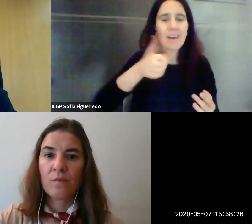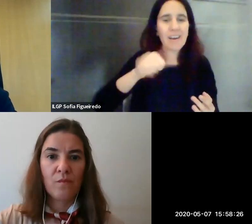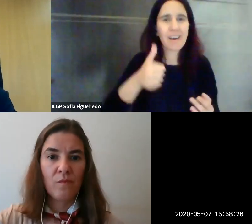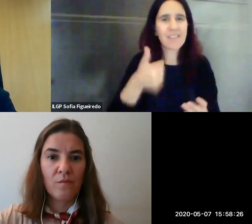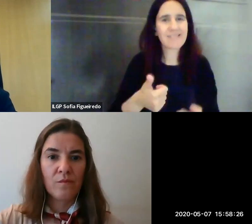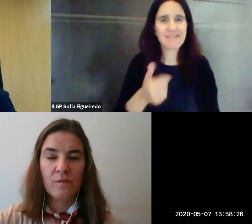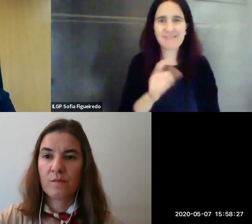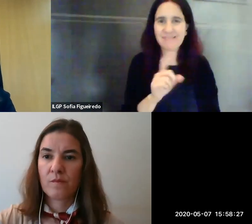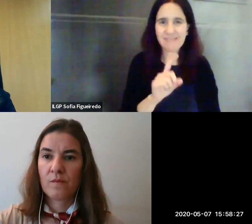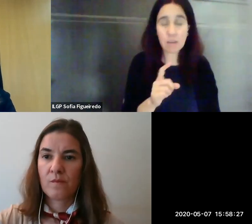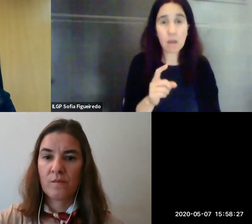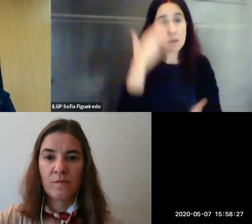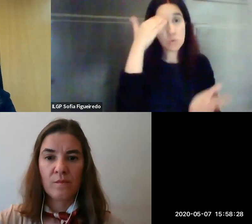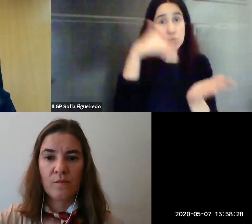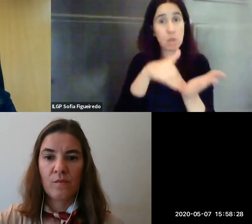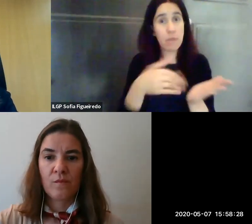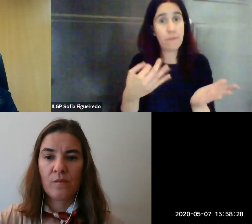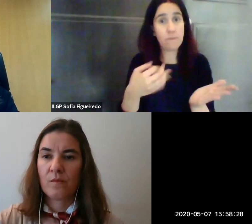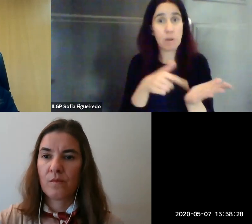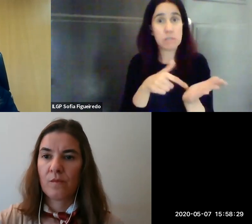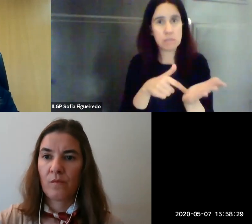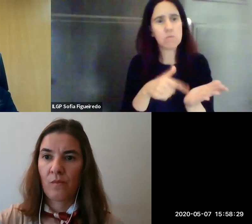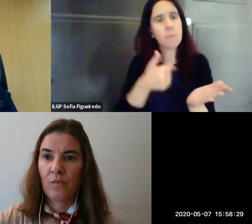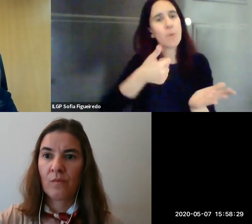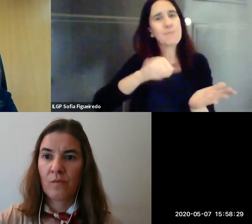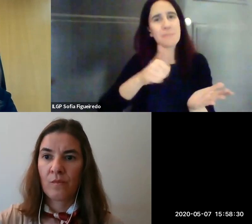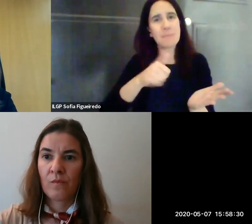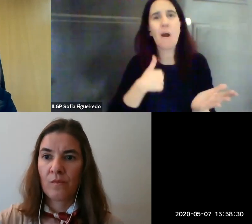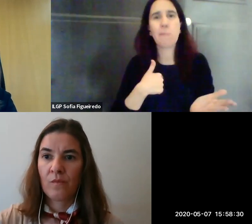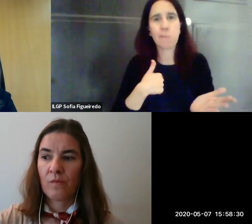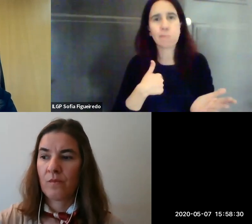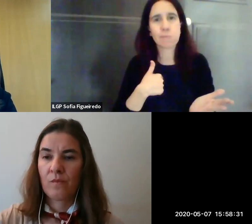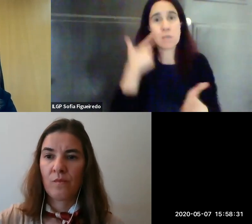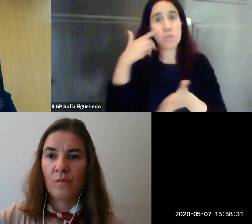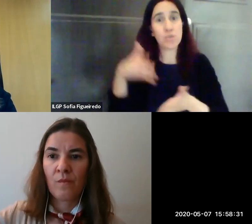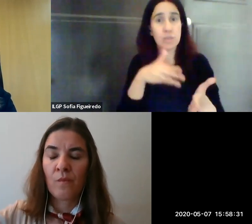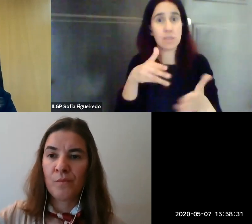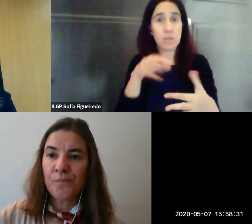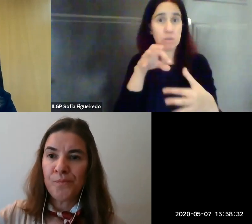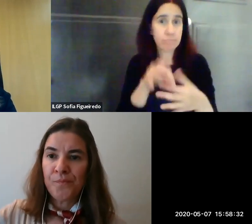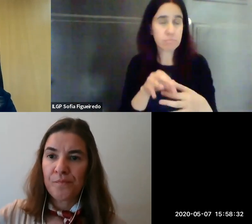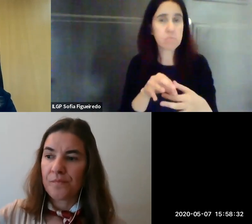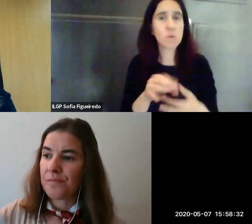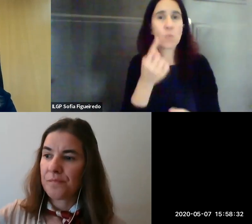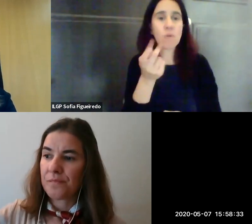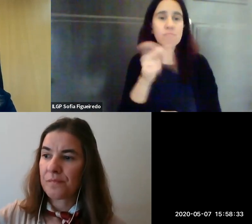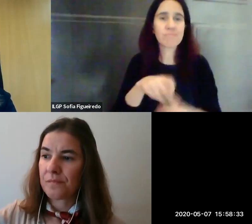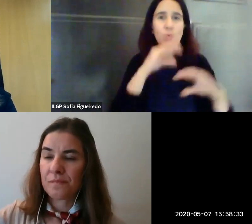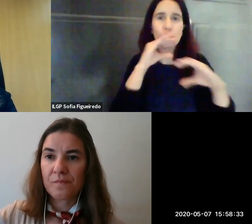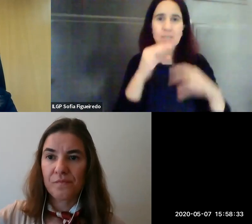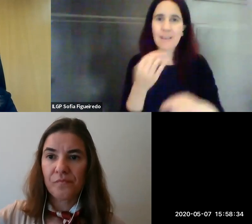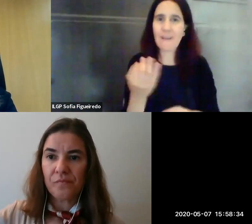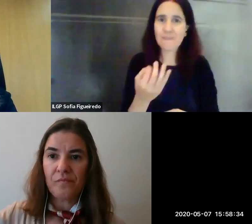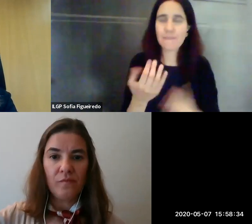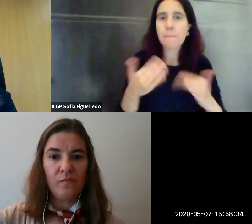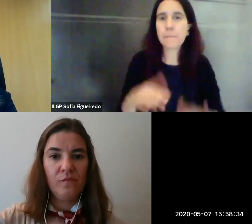resultados, obviamente, que são a parte mensurável de toda a estratégia que está associada, em que uma das componentes é a comunicação, mas